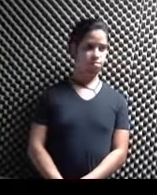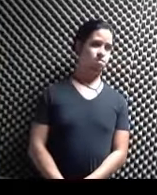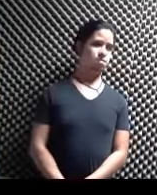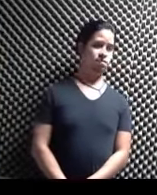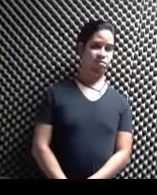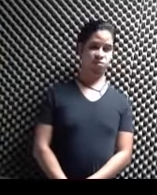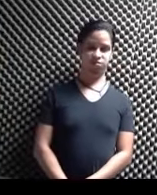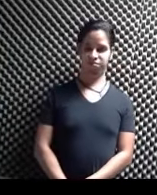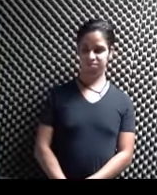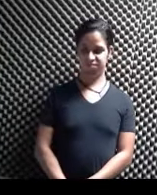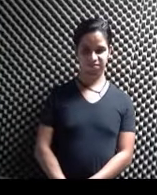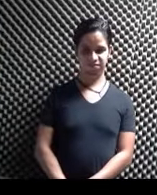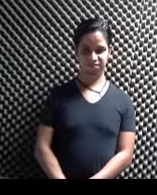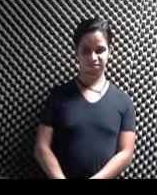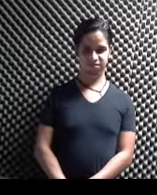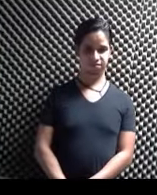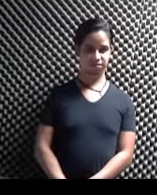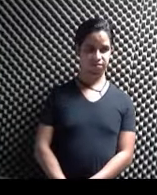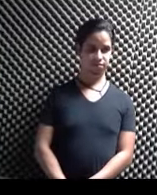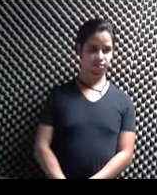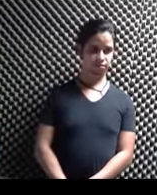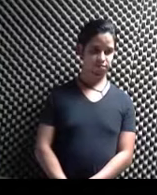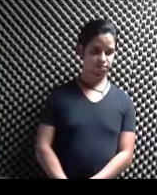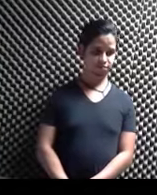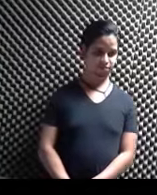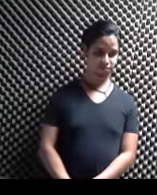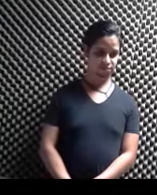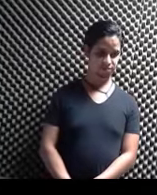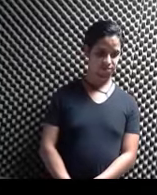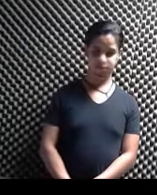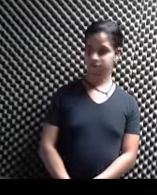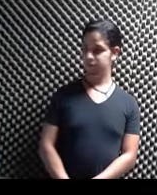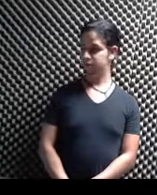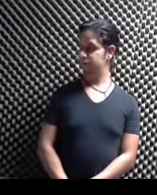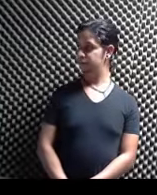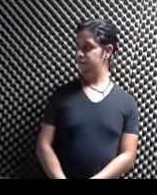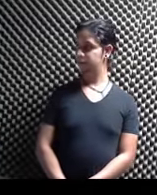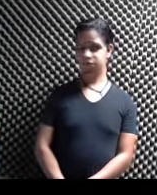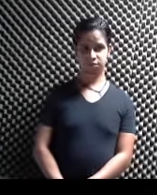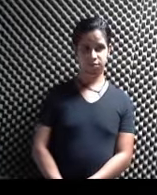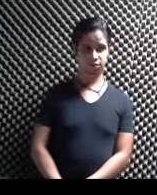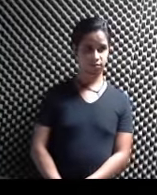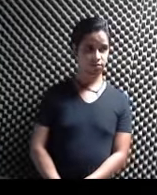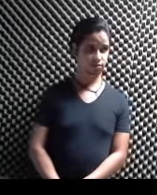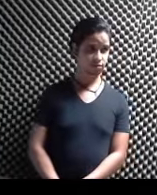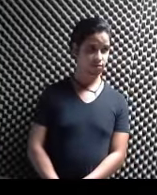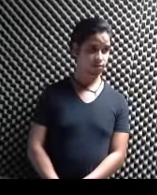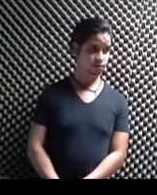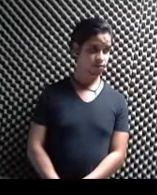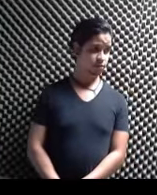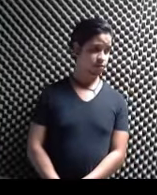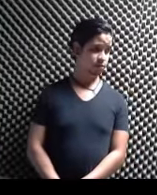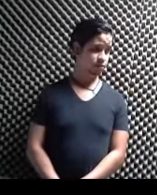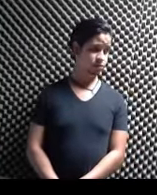El chillo de Fajardo, la alcapurria de piñones, pastelillo en Guayama y en Salina, unos tostones. ¿Y eso con qué sale?